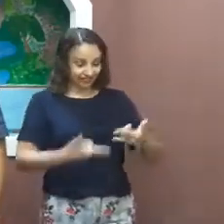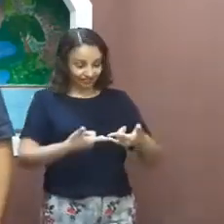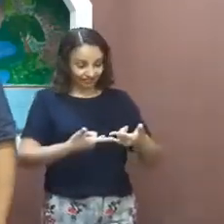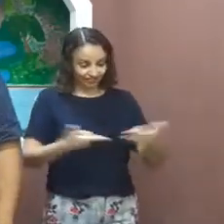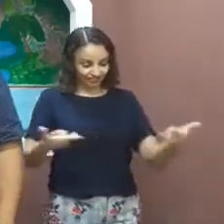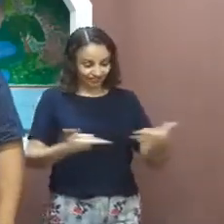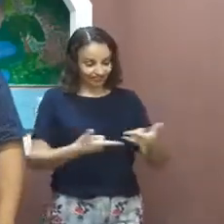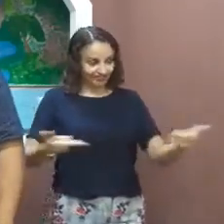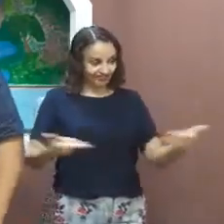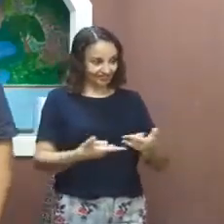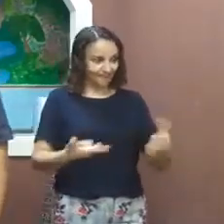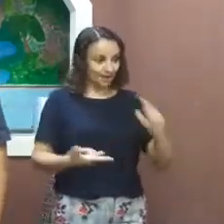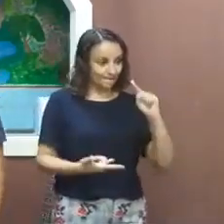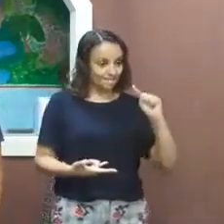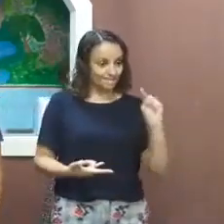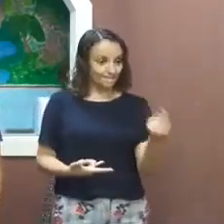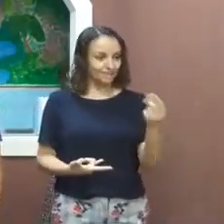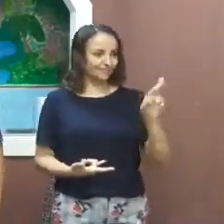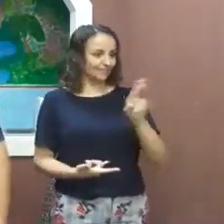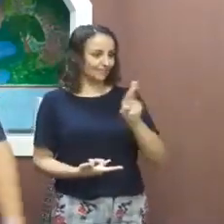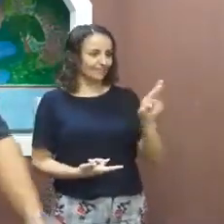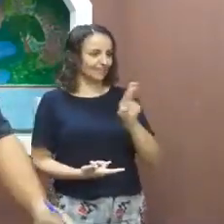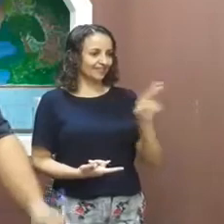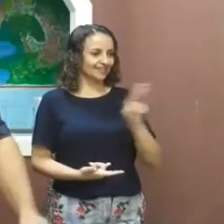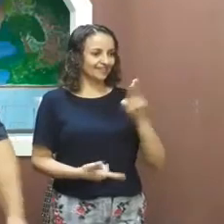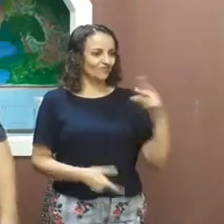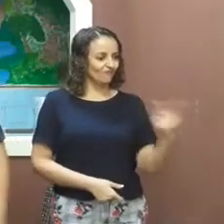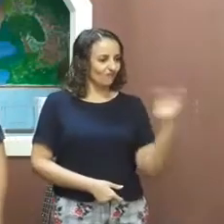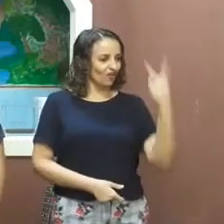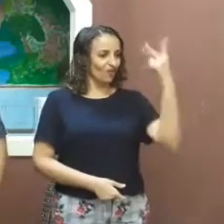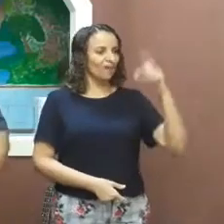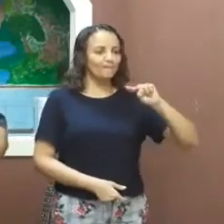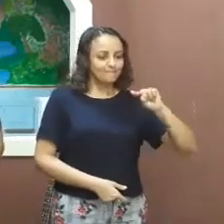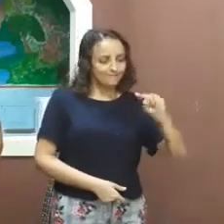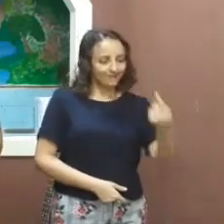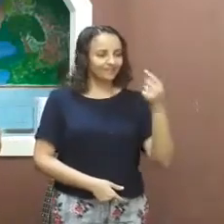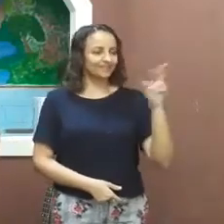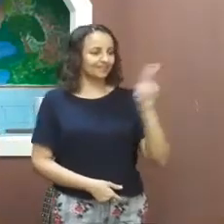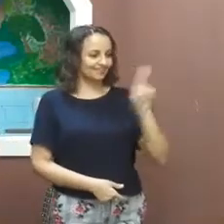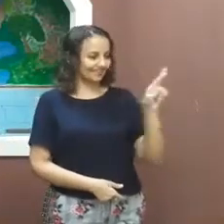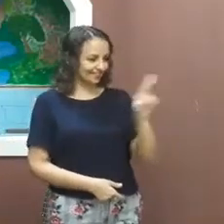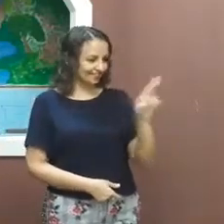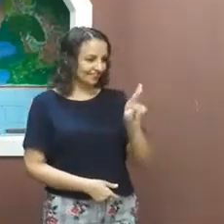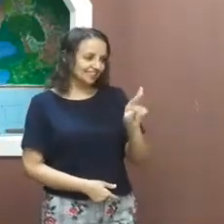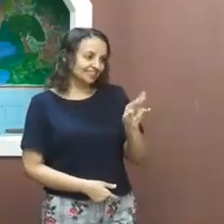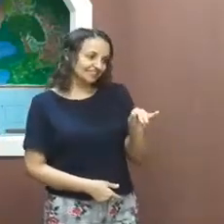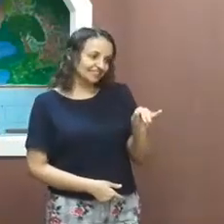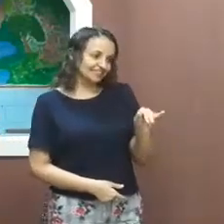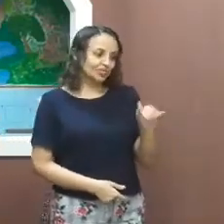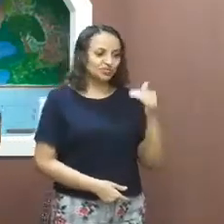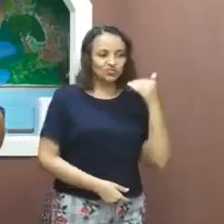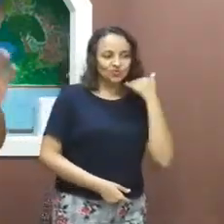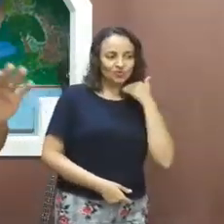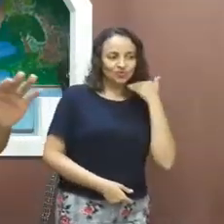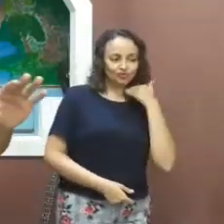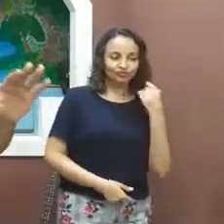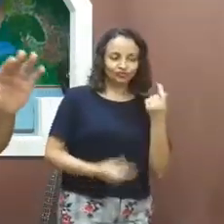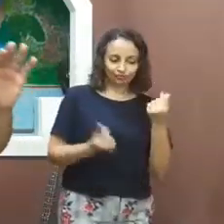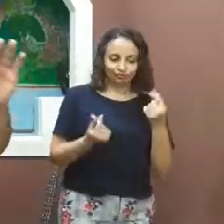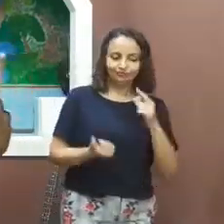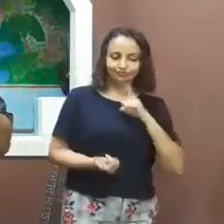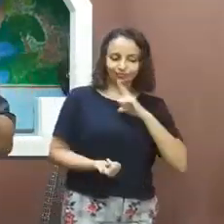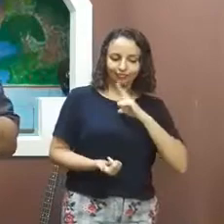R$1.000, Vanderlei, com fundo, vale R$1.000. Porque o cheque, se for sem fundo, não vale